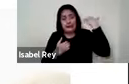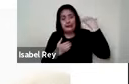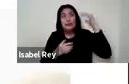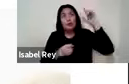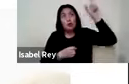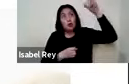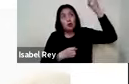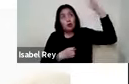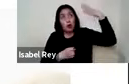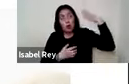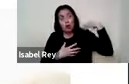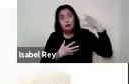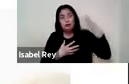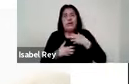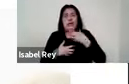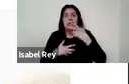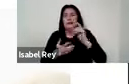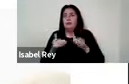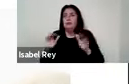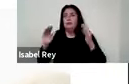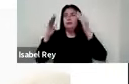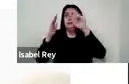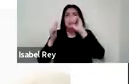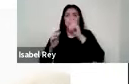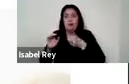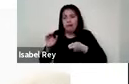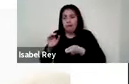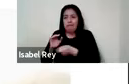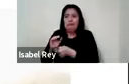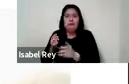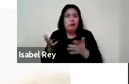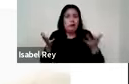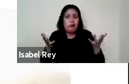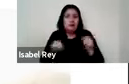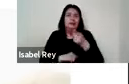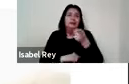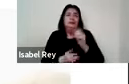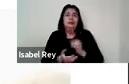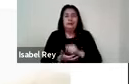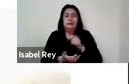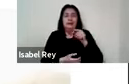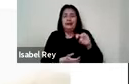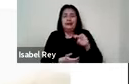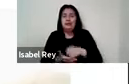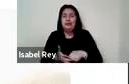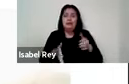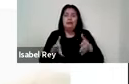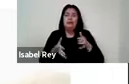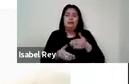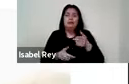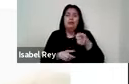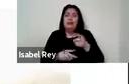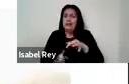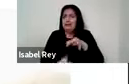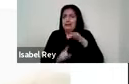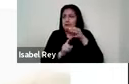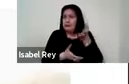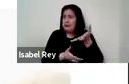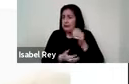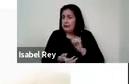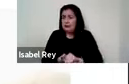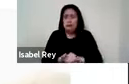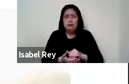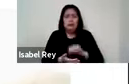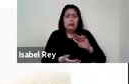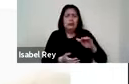con energía solar porque en el cerro no hay energía de pared. Y además, ella es la que invita, es una niña especial. Una